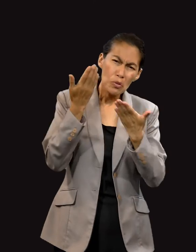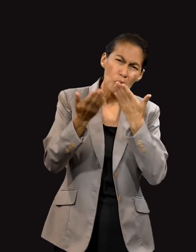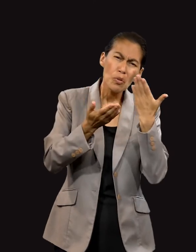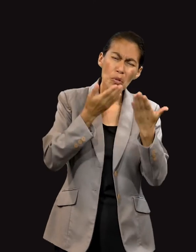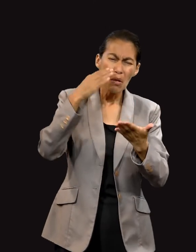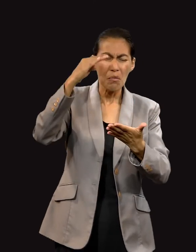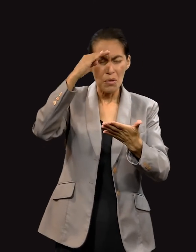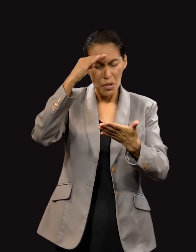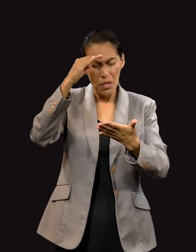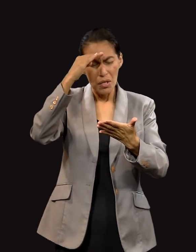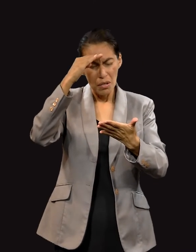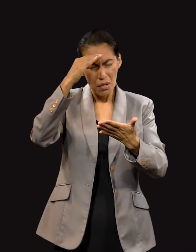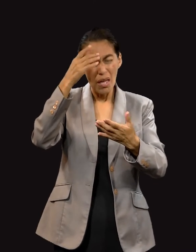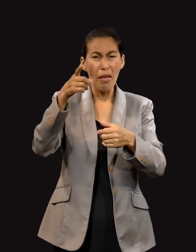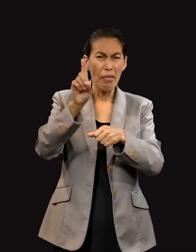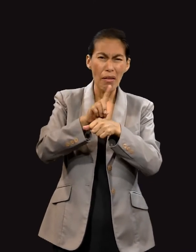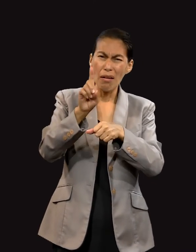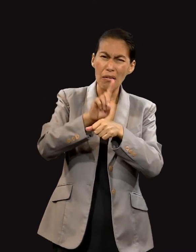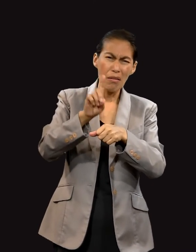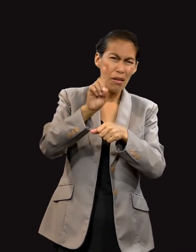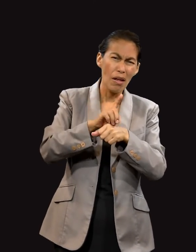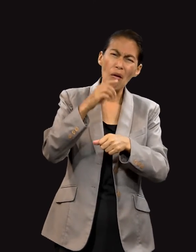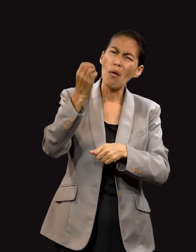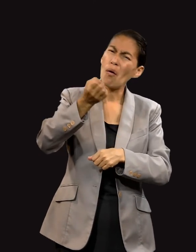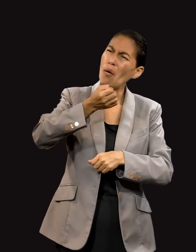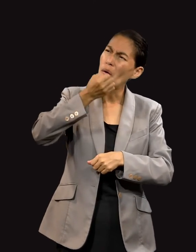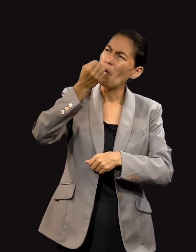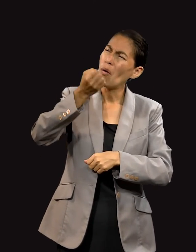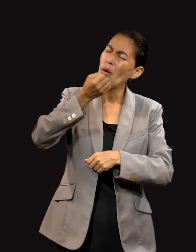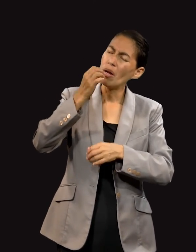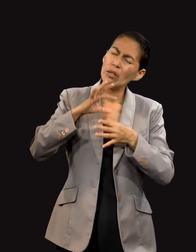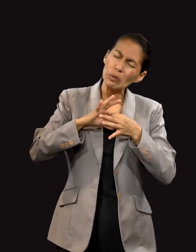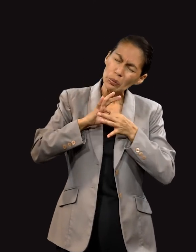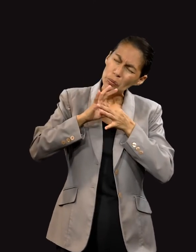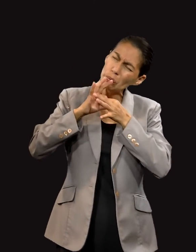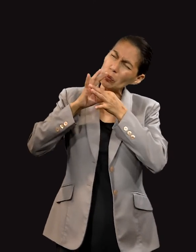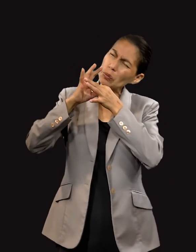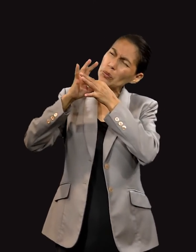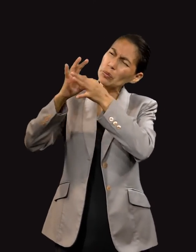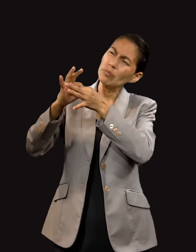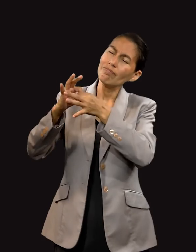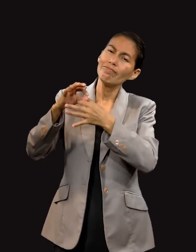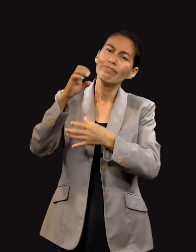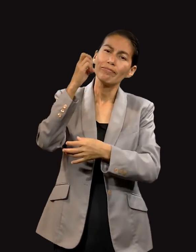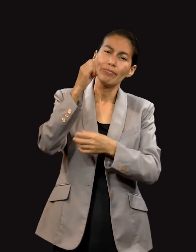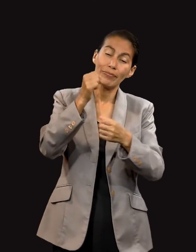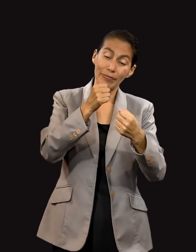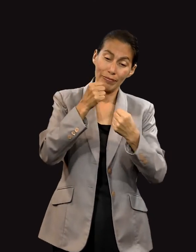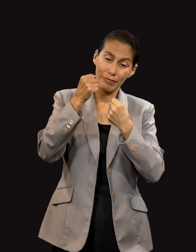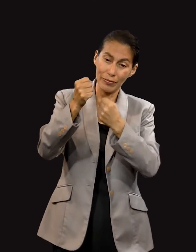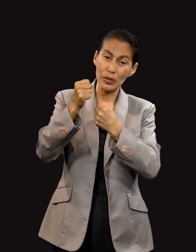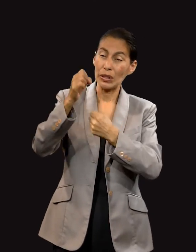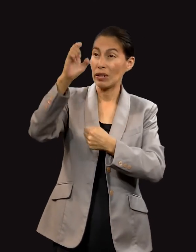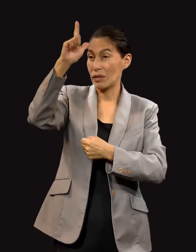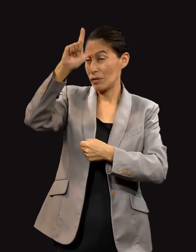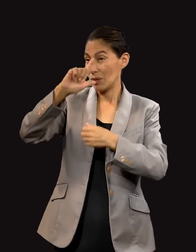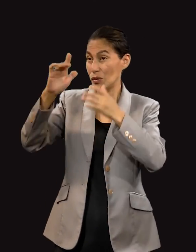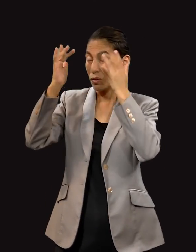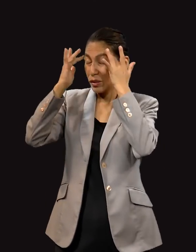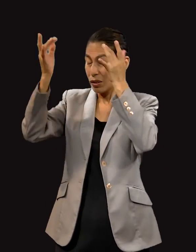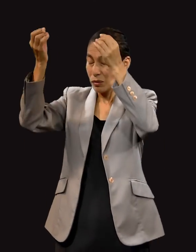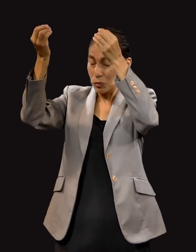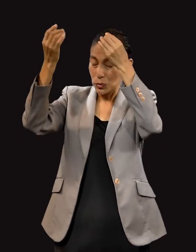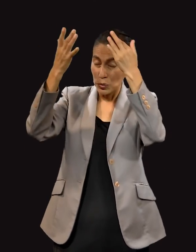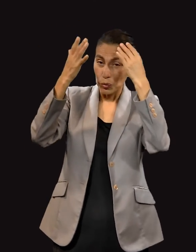tu fe. Estudia, reflexiona en las palabras de Dios todos los días. Ora fervientemente. Y estoy seguro